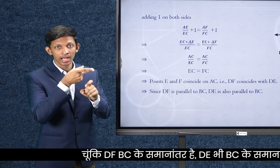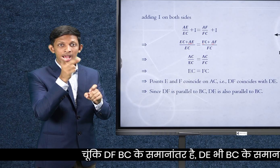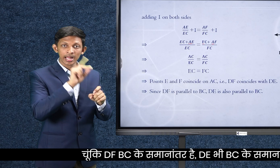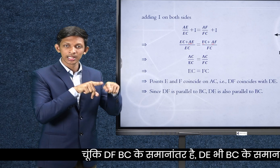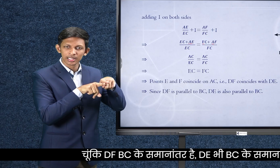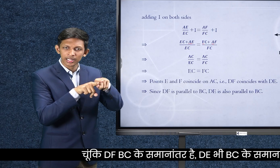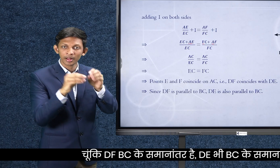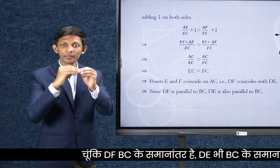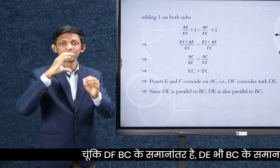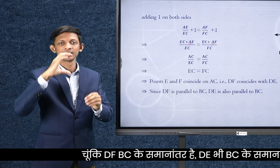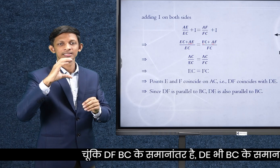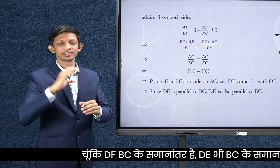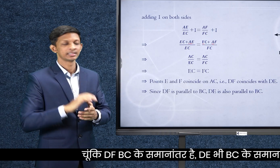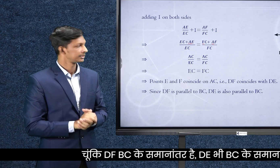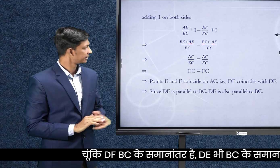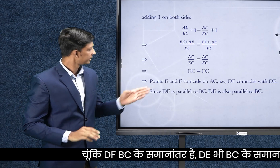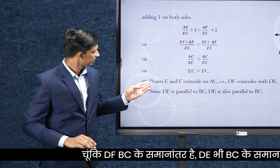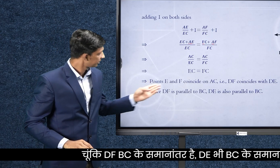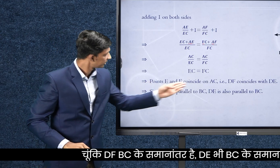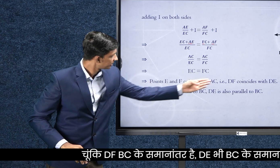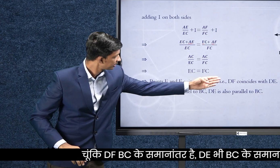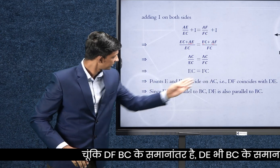है, DE भी BC के समानांतर है,